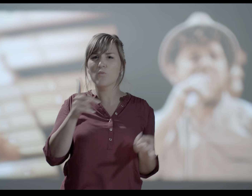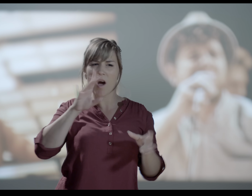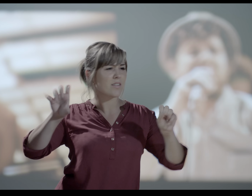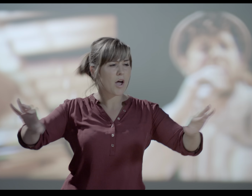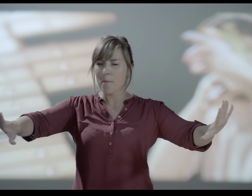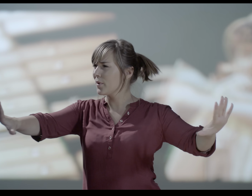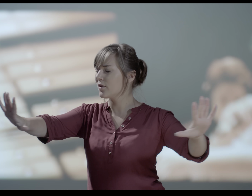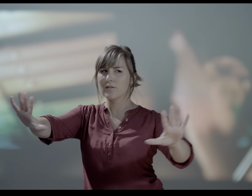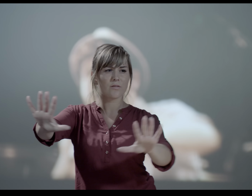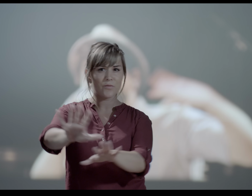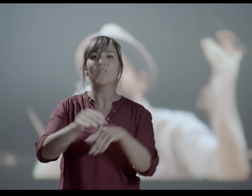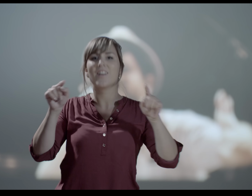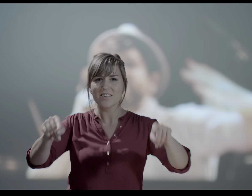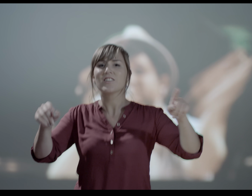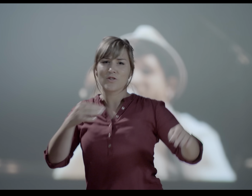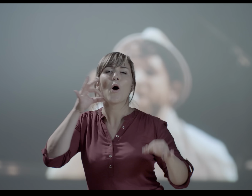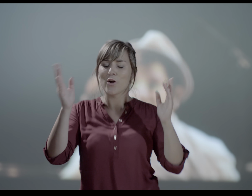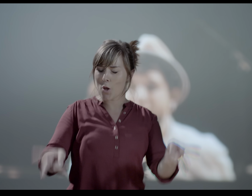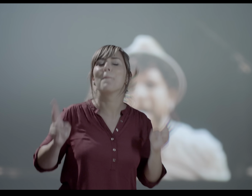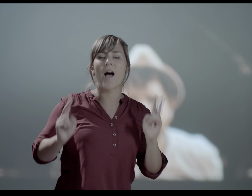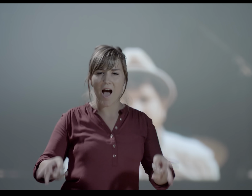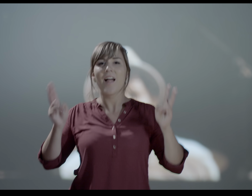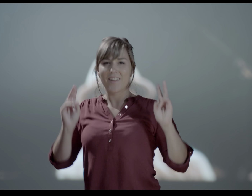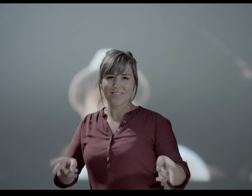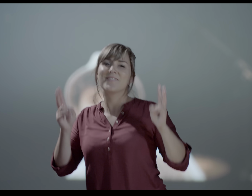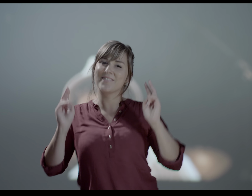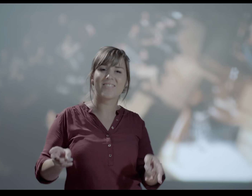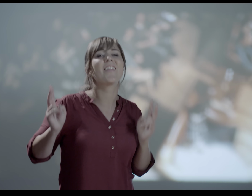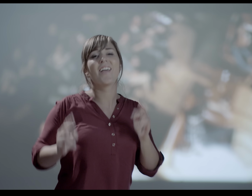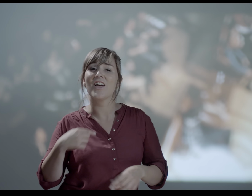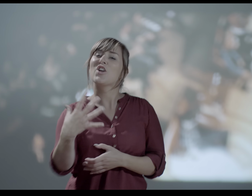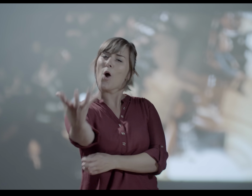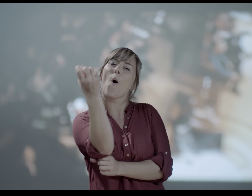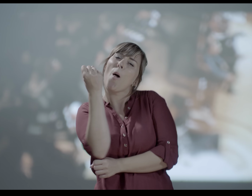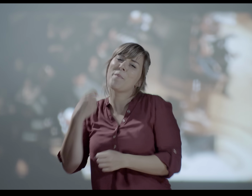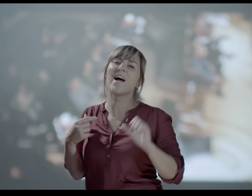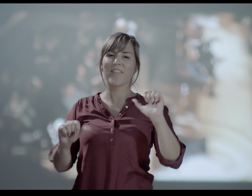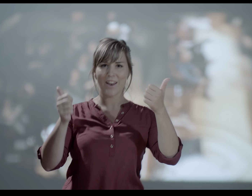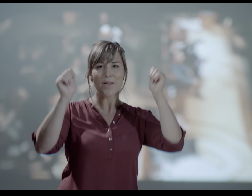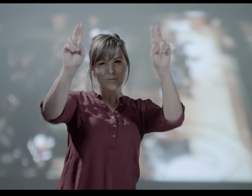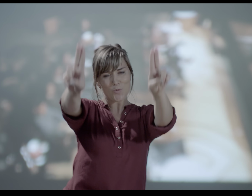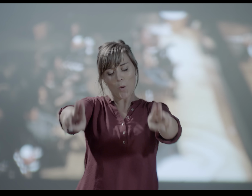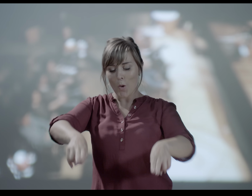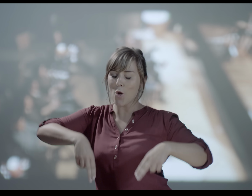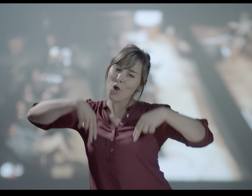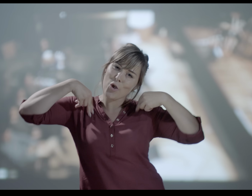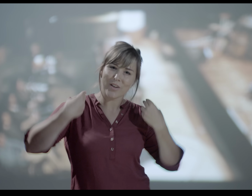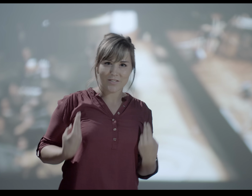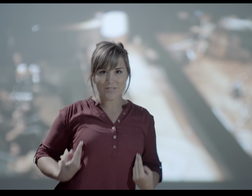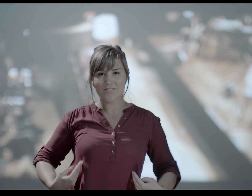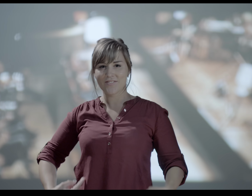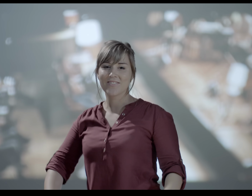Welt nur Attrappe Das ist das neue Normal Ich will mein Leben zurück